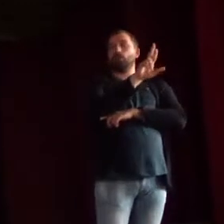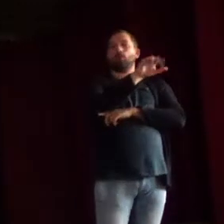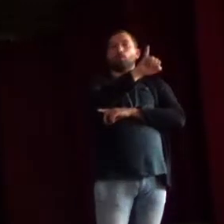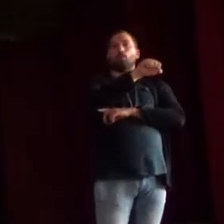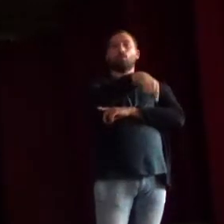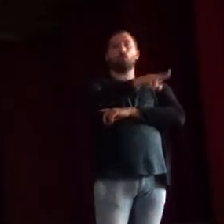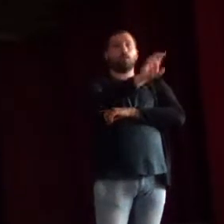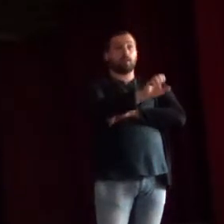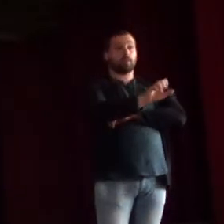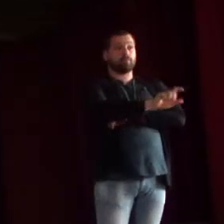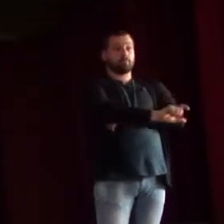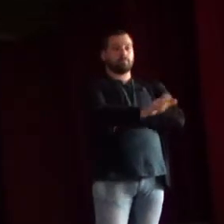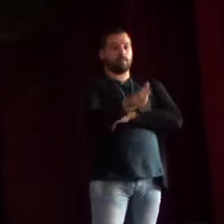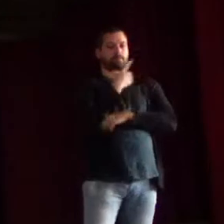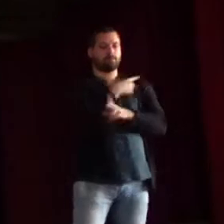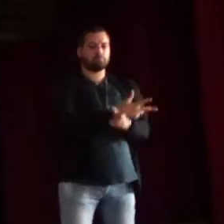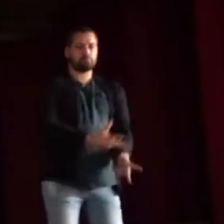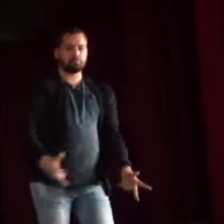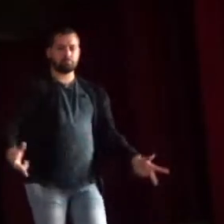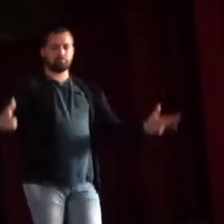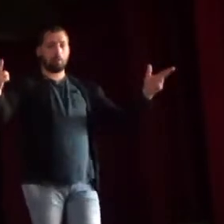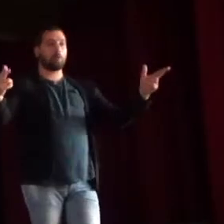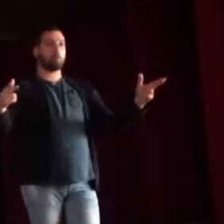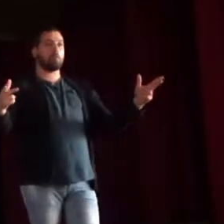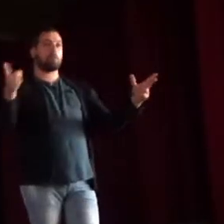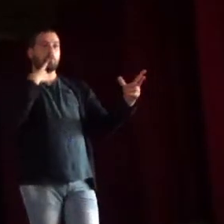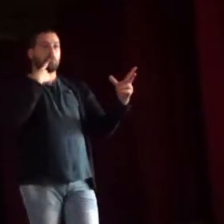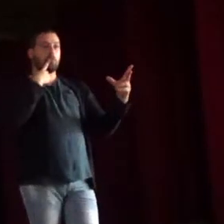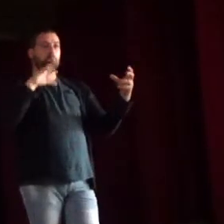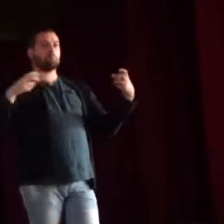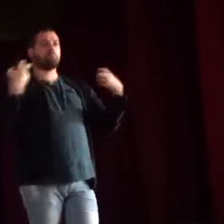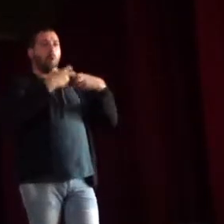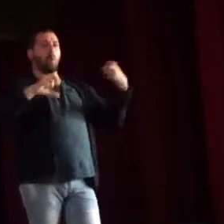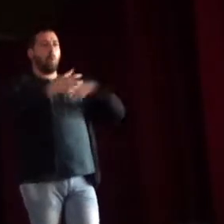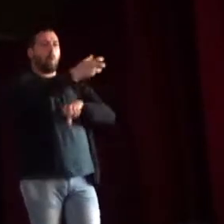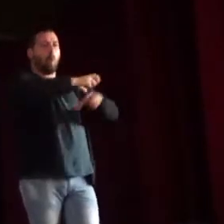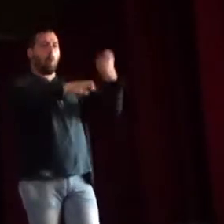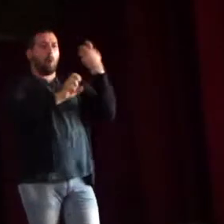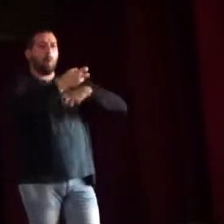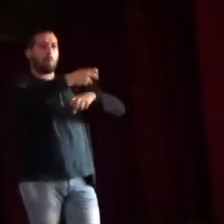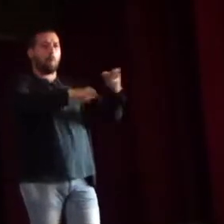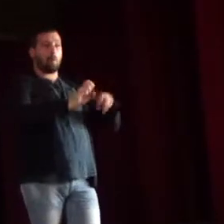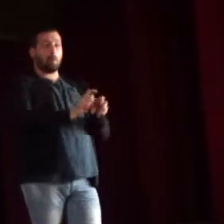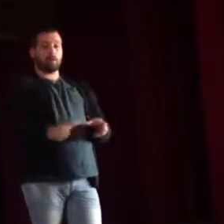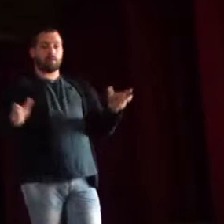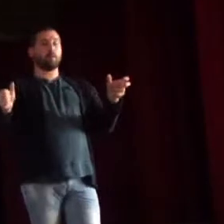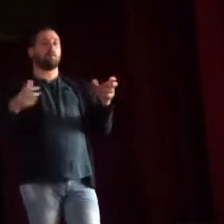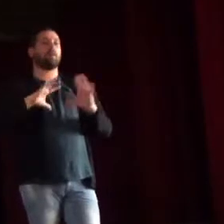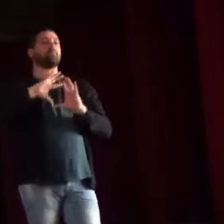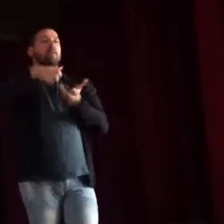Ensuite, il y a toute une ceinture d'astéroïdes. C'est un peu le bazar. Et après, on a des planètes